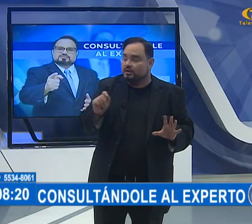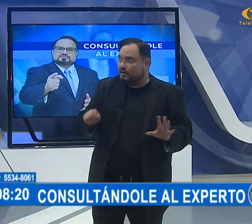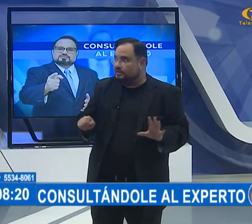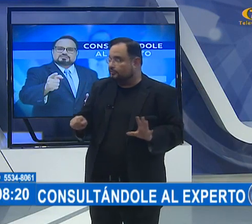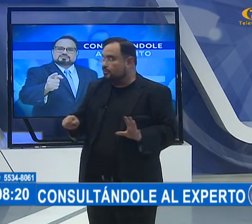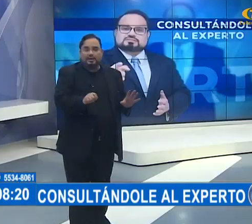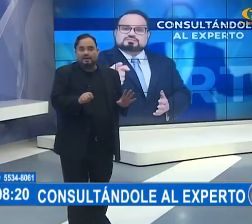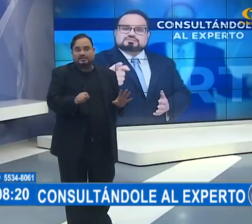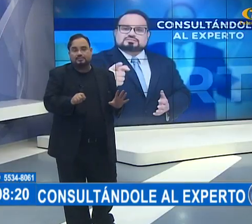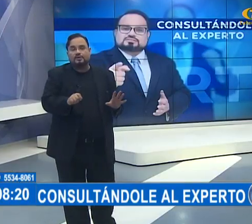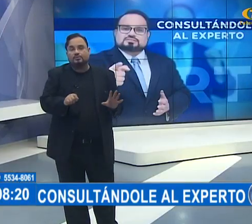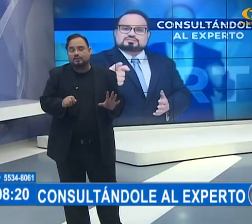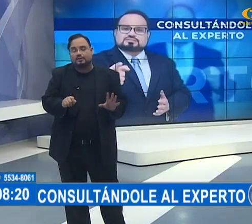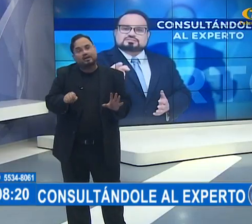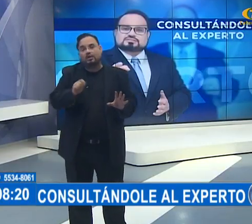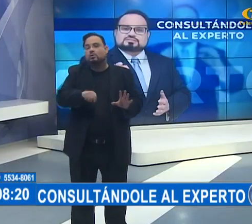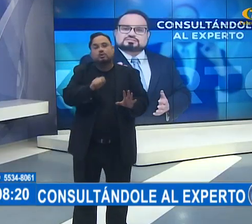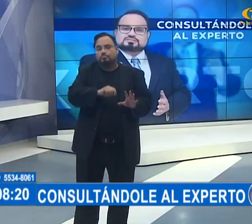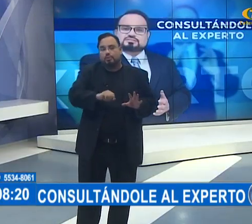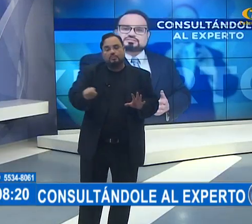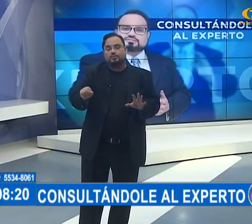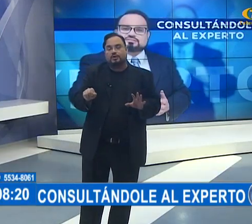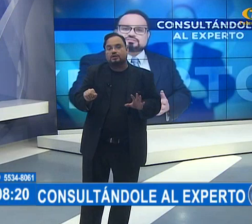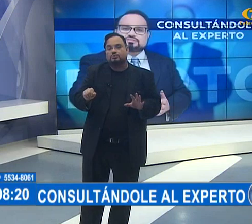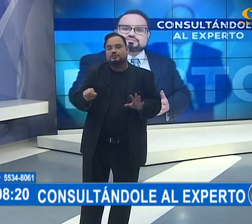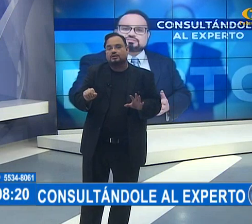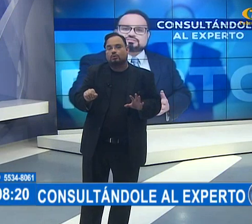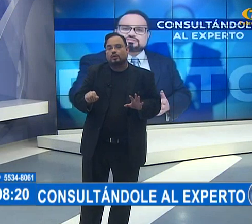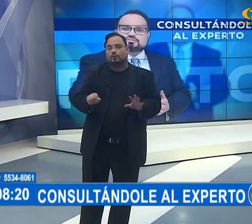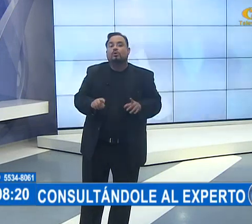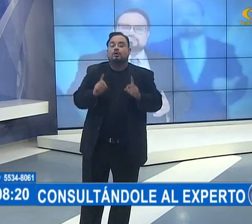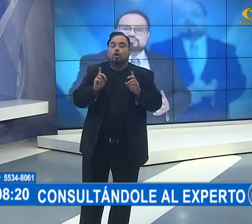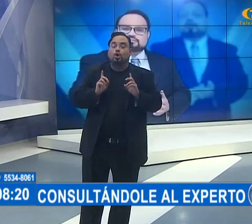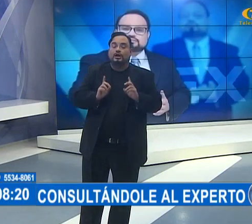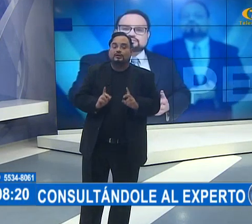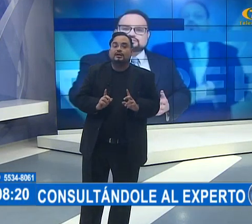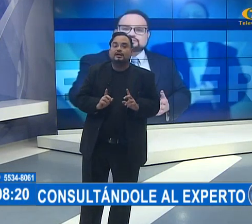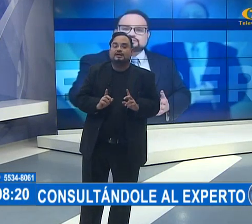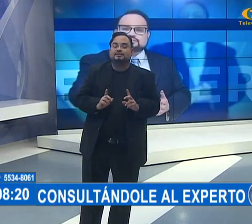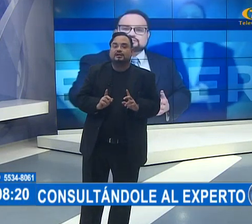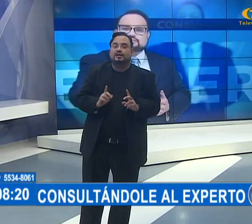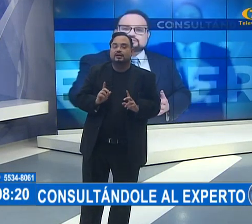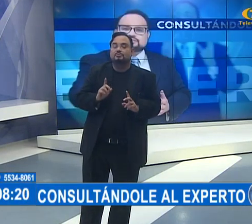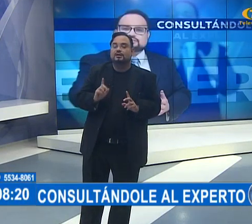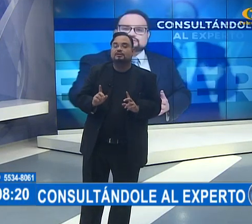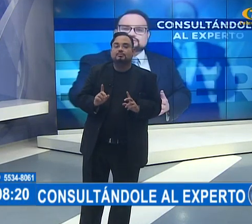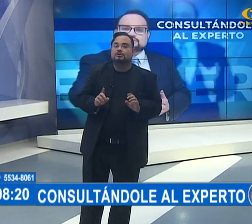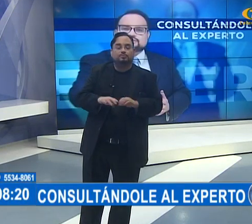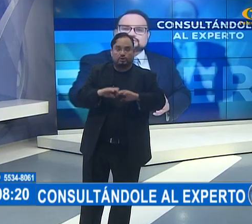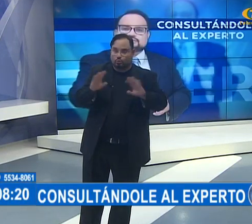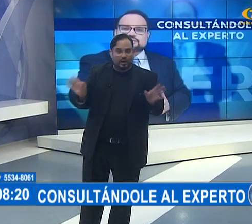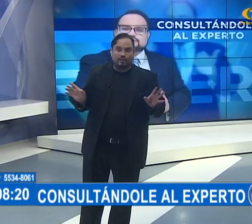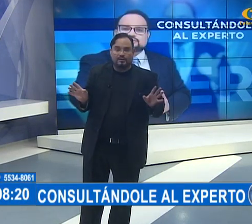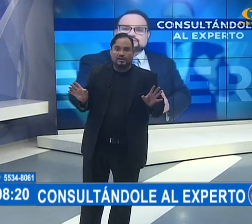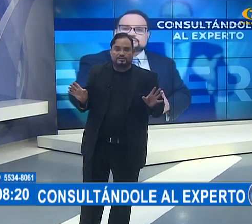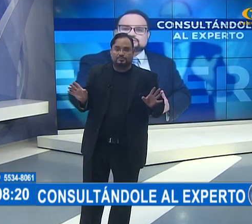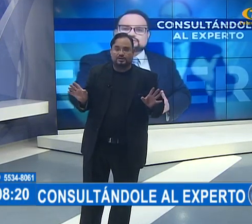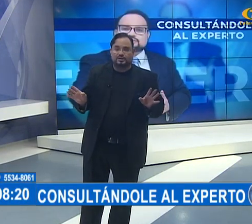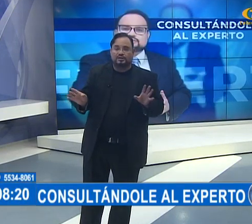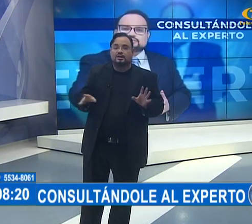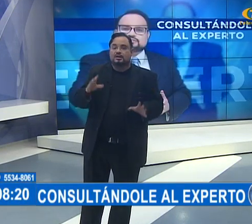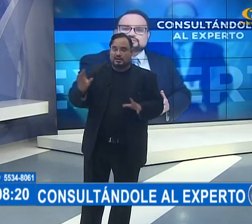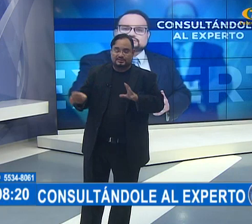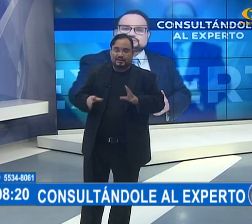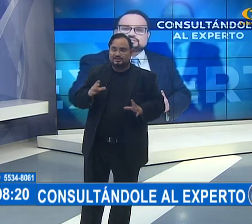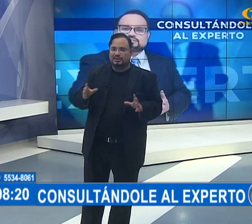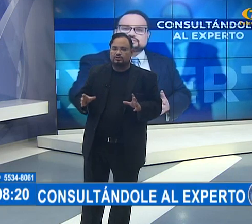recibido. Y si firma de recibido y enterado, puede poner que no está de acuerdo. Lo que tiene que hacer inmediatamente, porque igual la van a